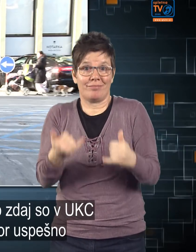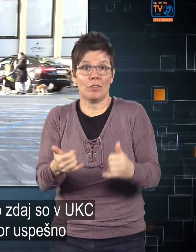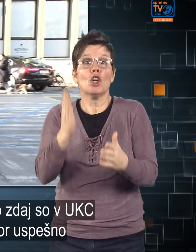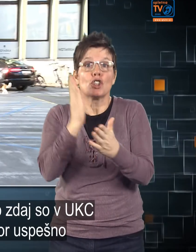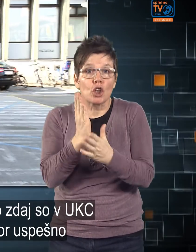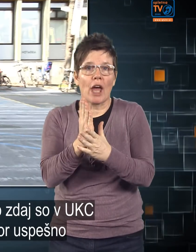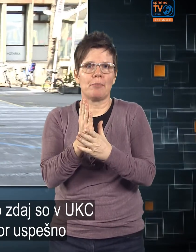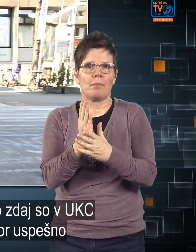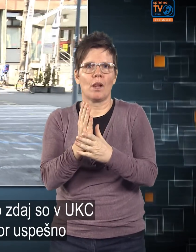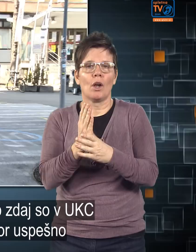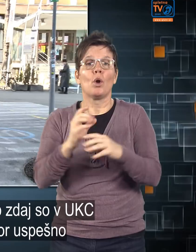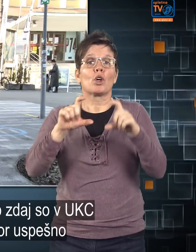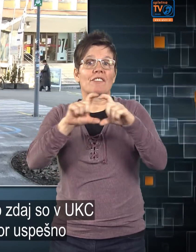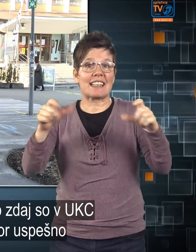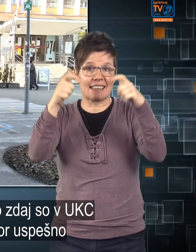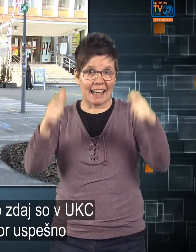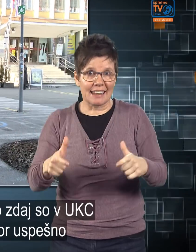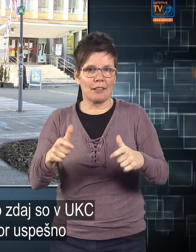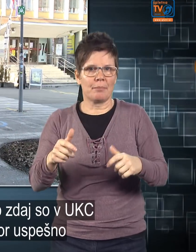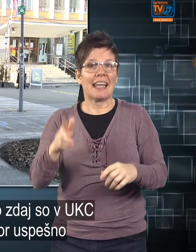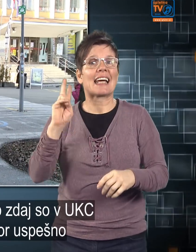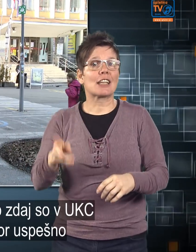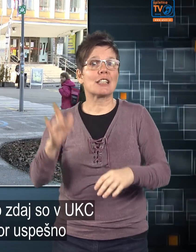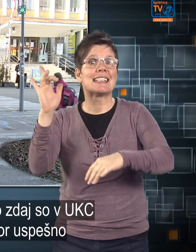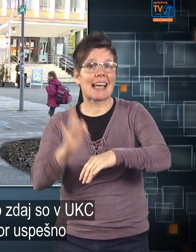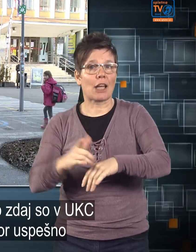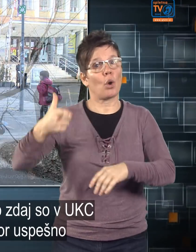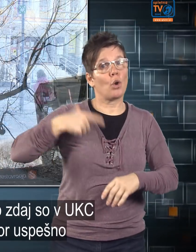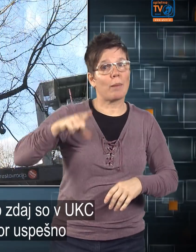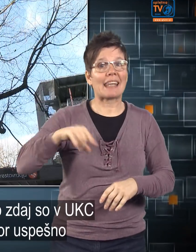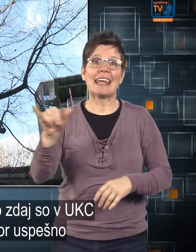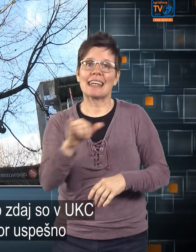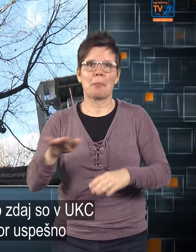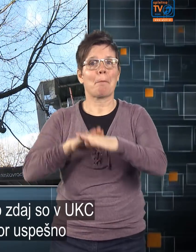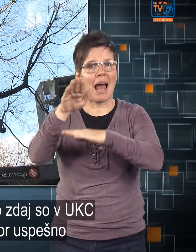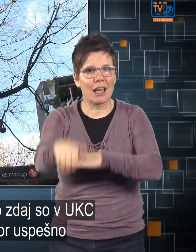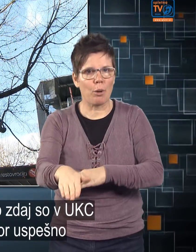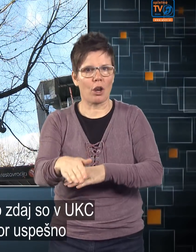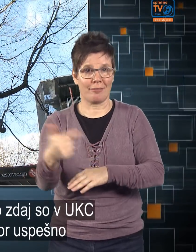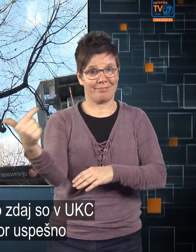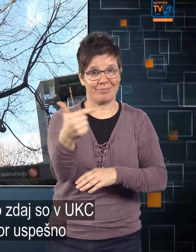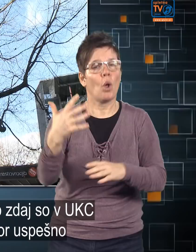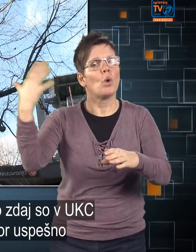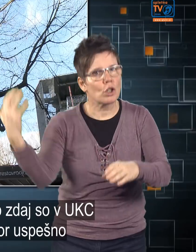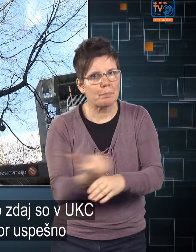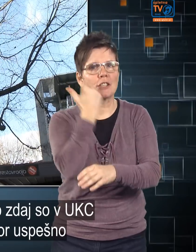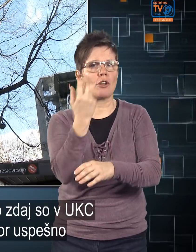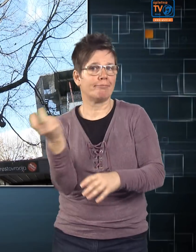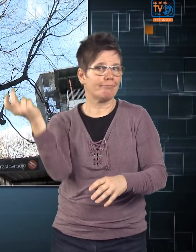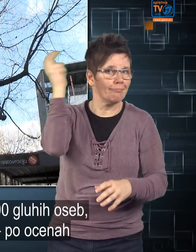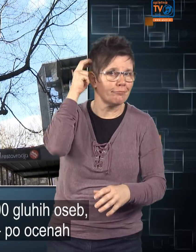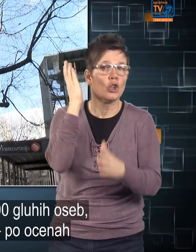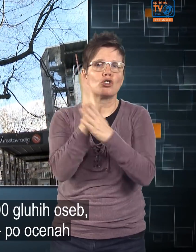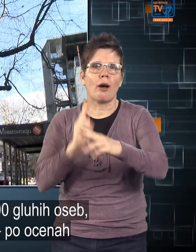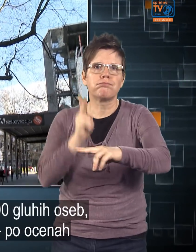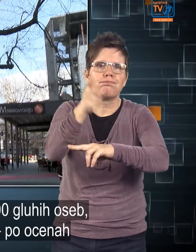Do zdaj so v UKC Ljubljana in Maribor uspešno implantirali že prek 300 gluhih oseb, po svetu pa